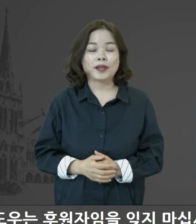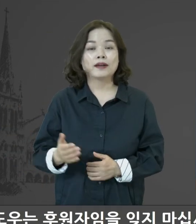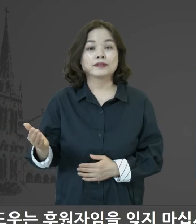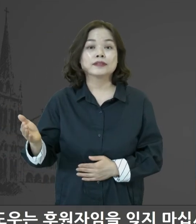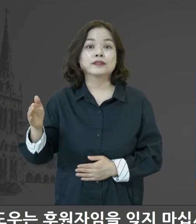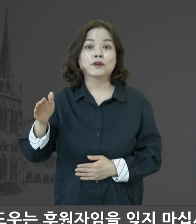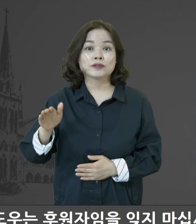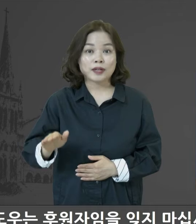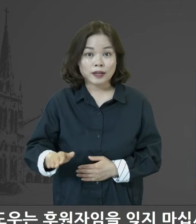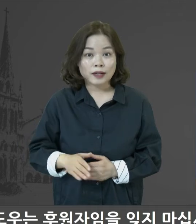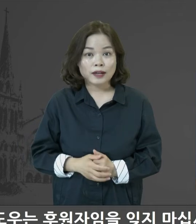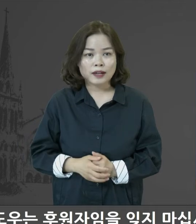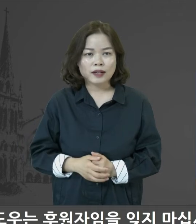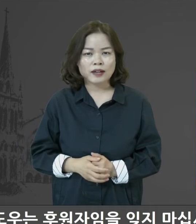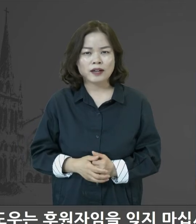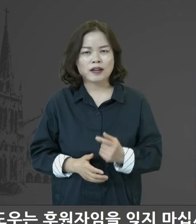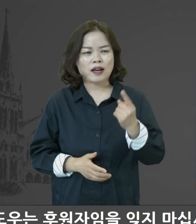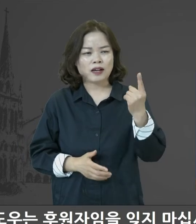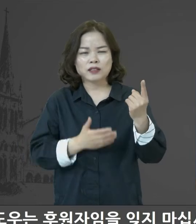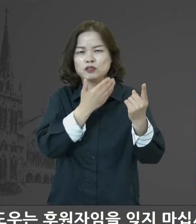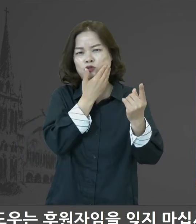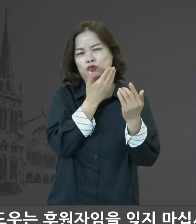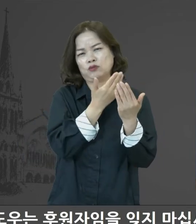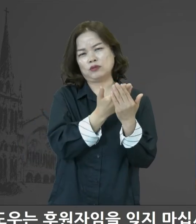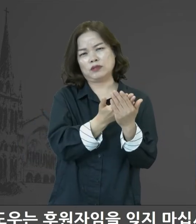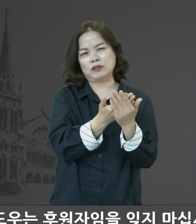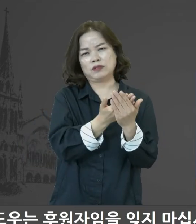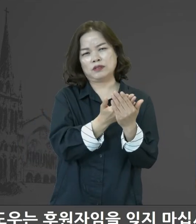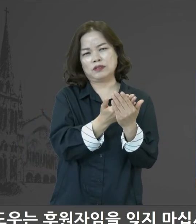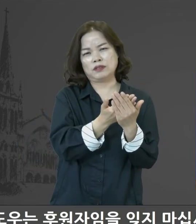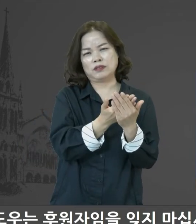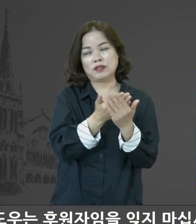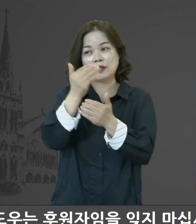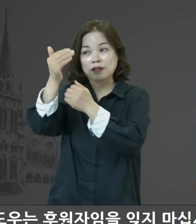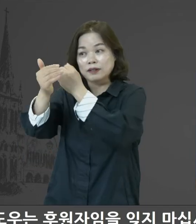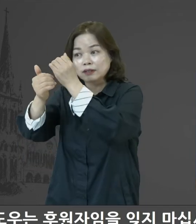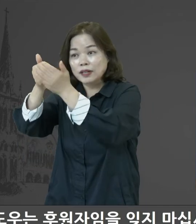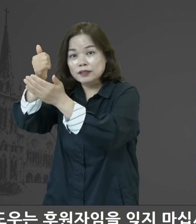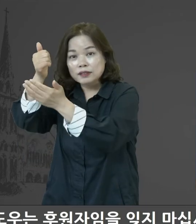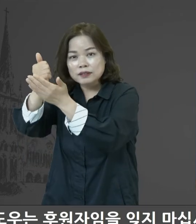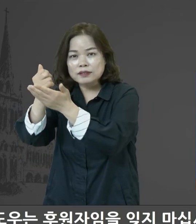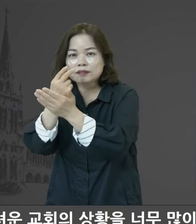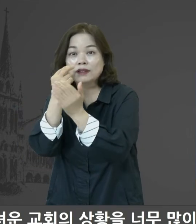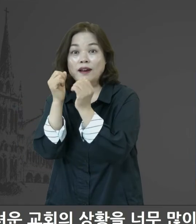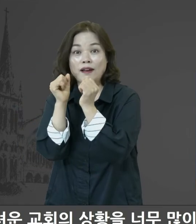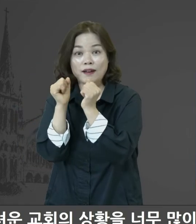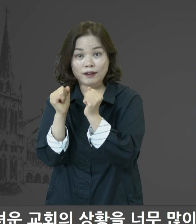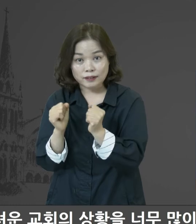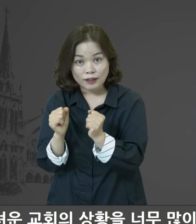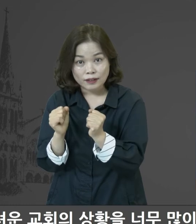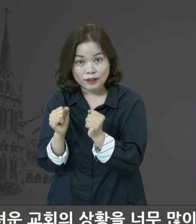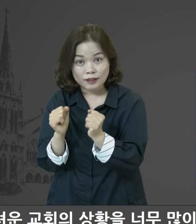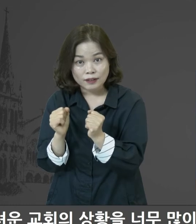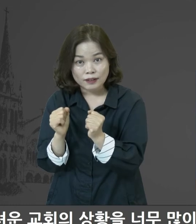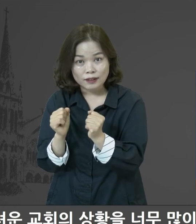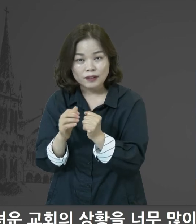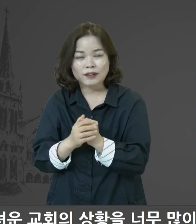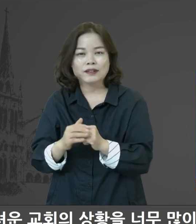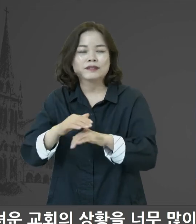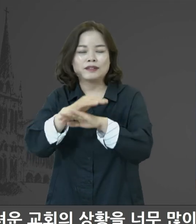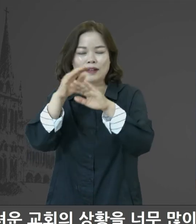그러나 한 가지 중요한 것은 하나님께서는 살아계셔서